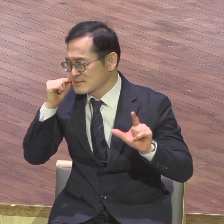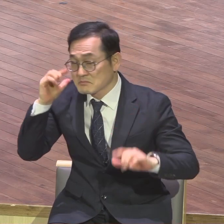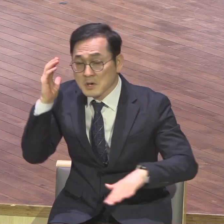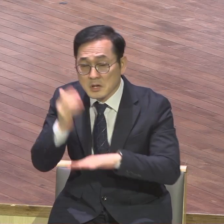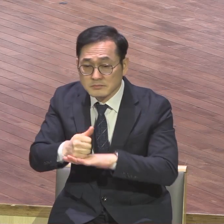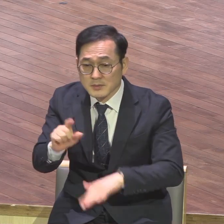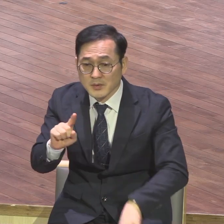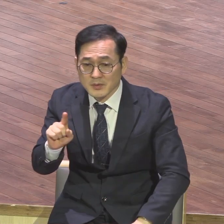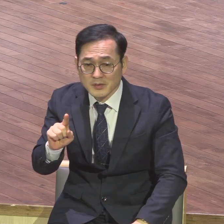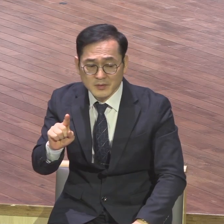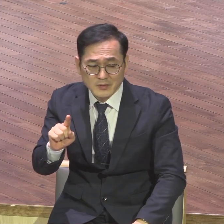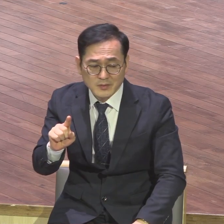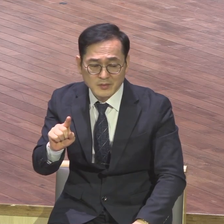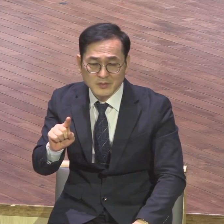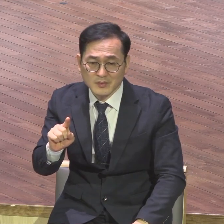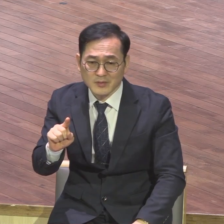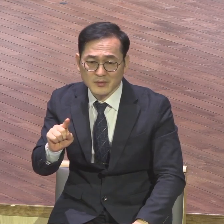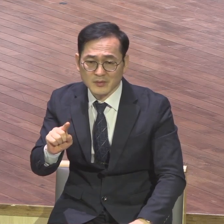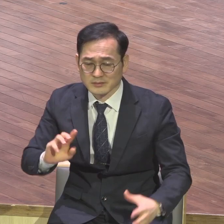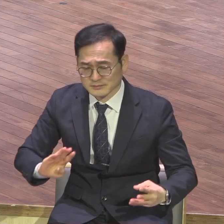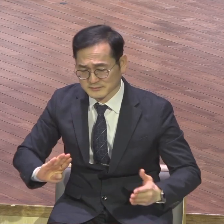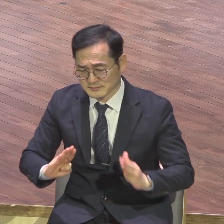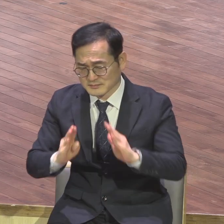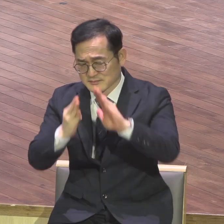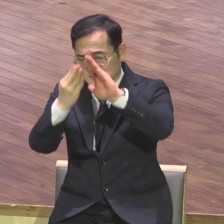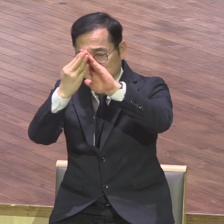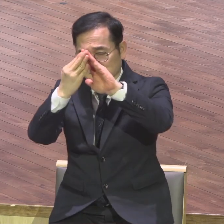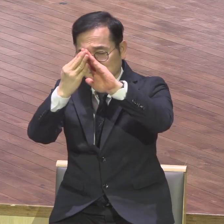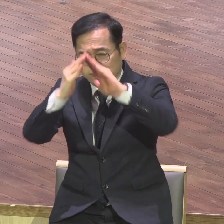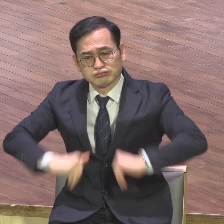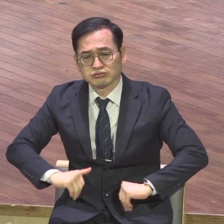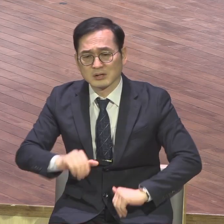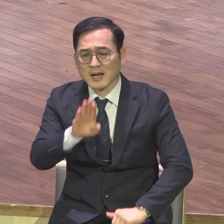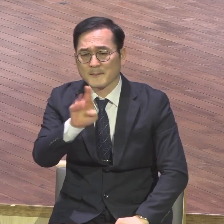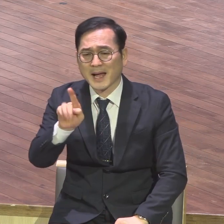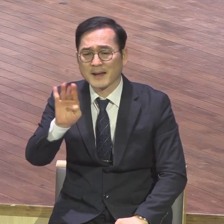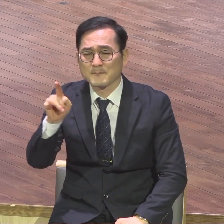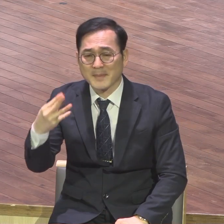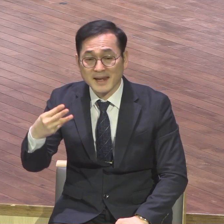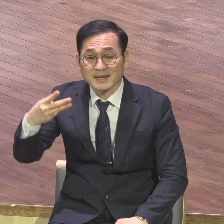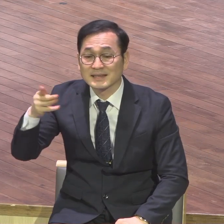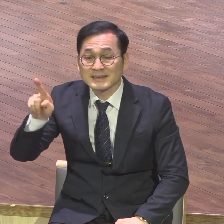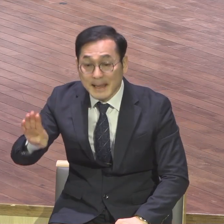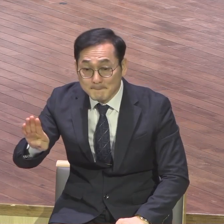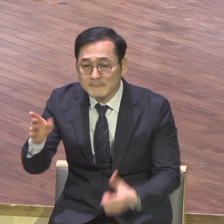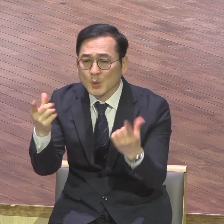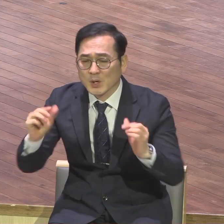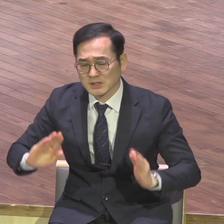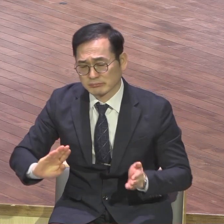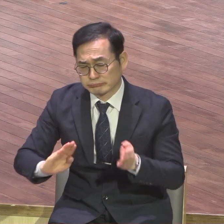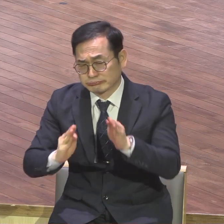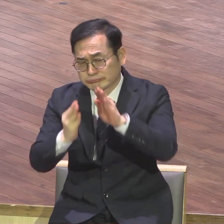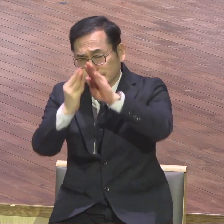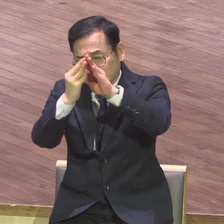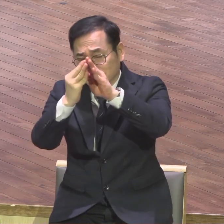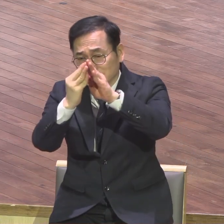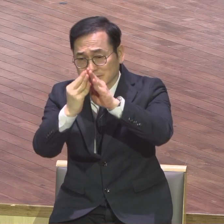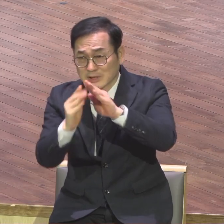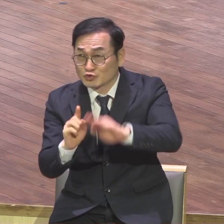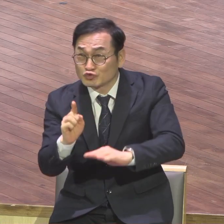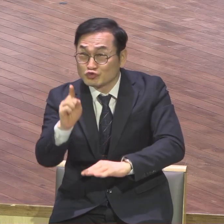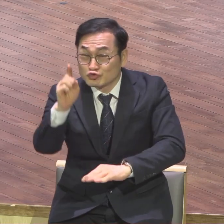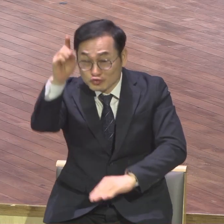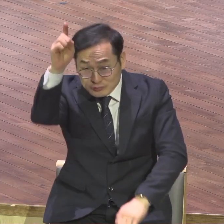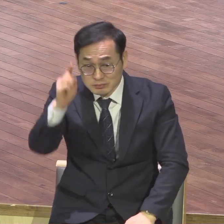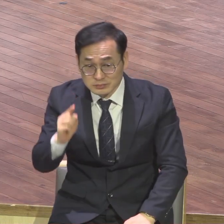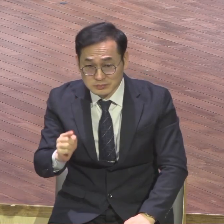뭐냐고요? 바벨탑입니다. 바벨탑. 다 무너집니다. 다 무너져요. 참 어리석지요. 바벨탑